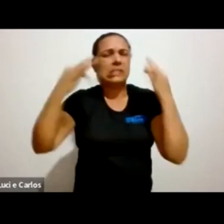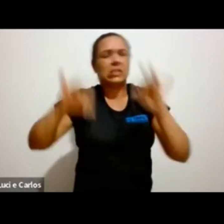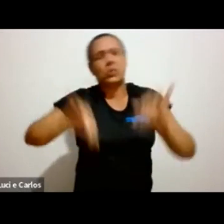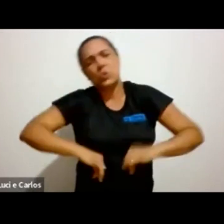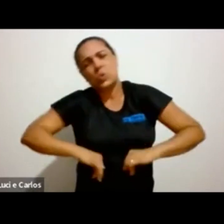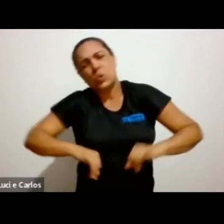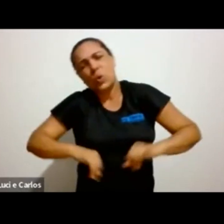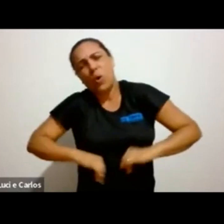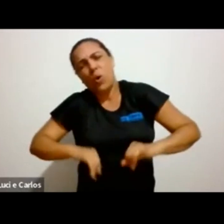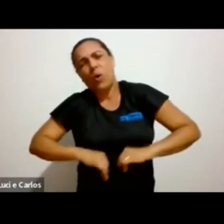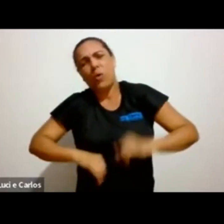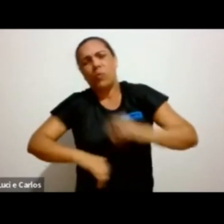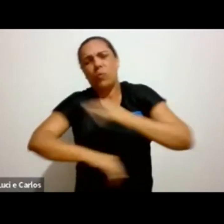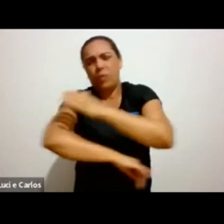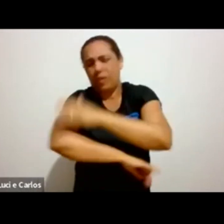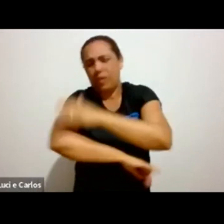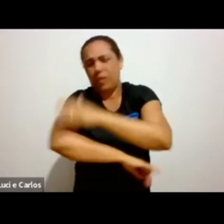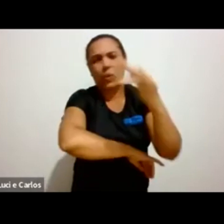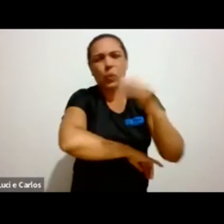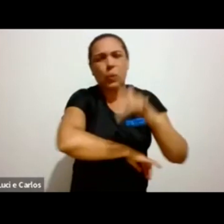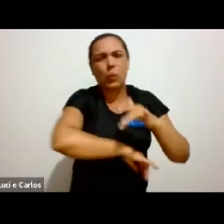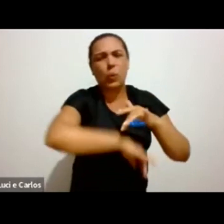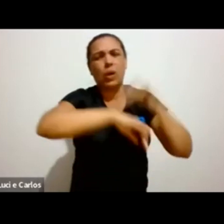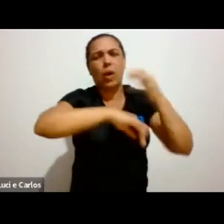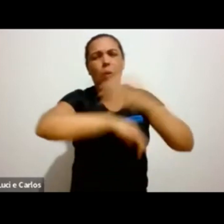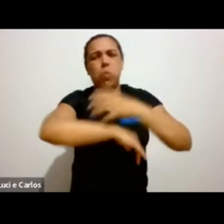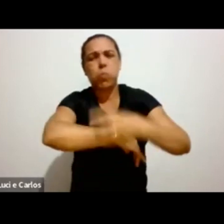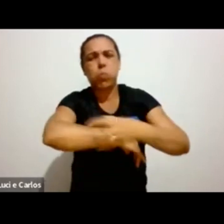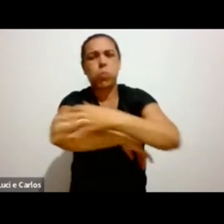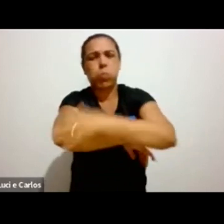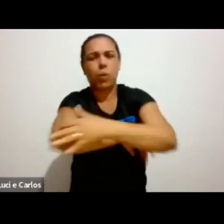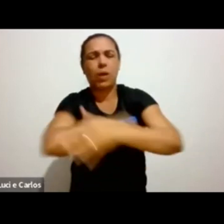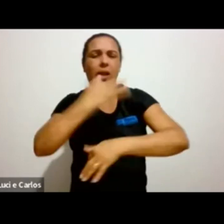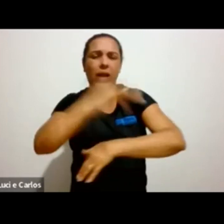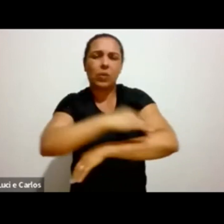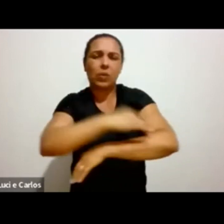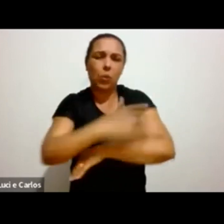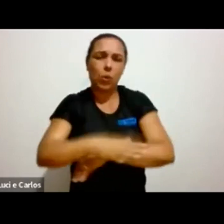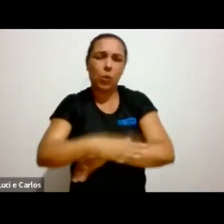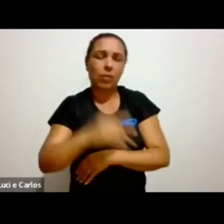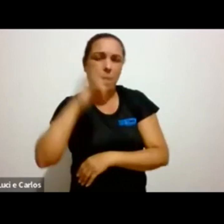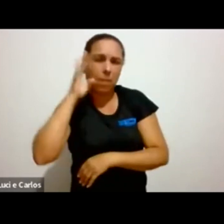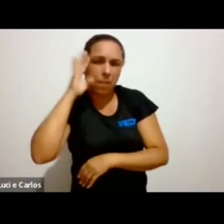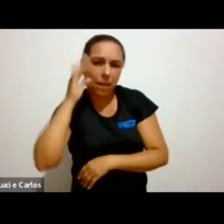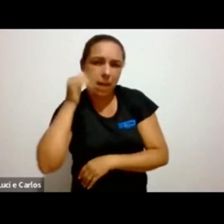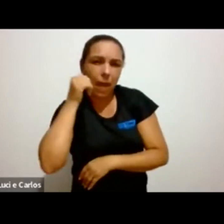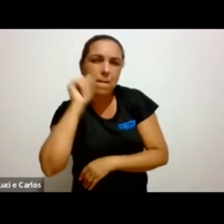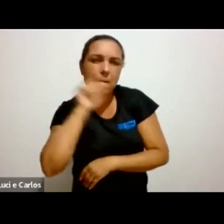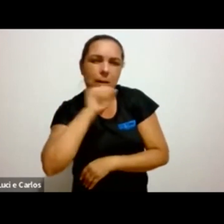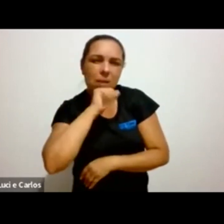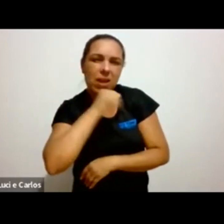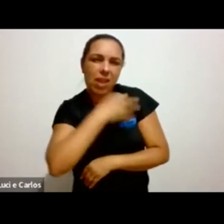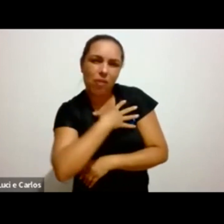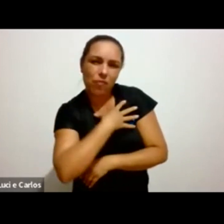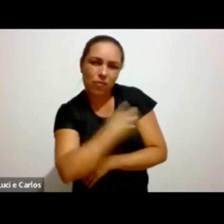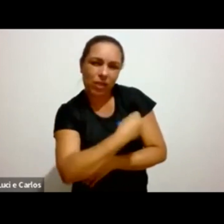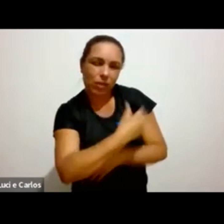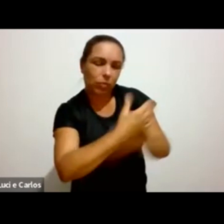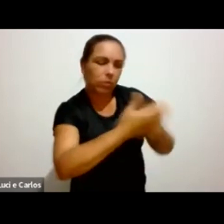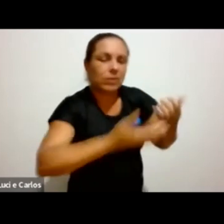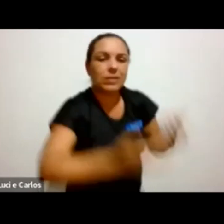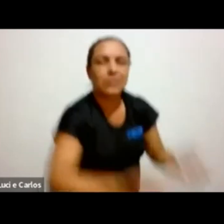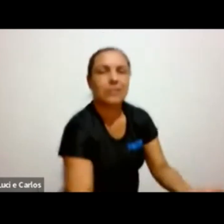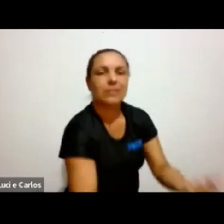Imagine alguém que tem fibromialgia. Uma mãe. Vamos pensar numa mãe. O amor e o carinho